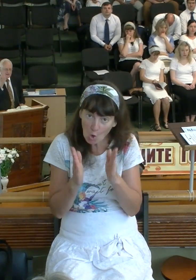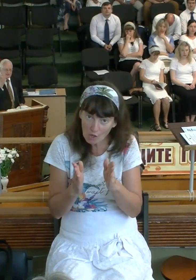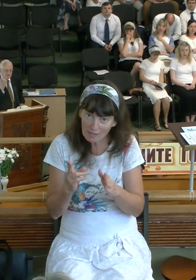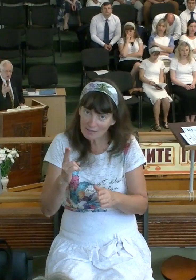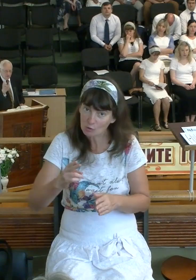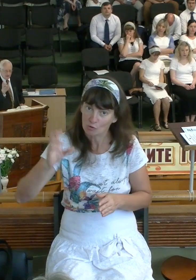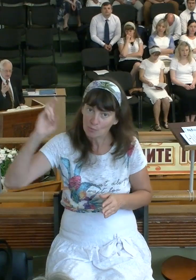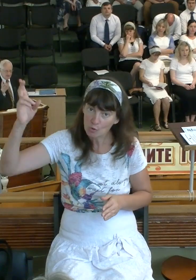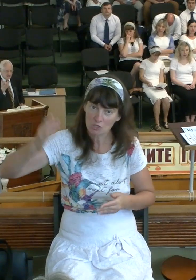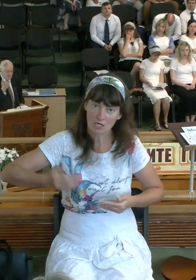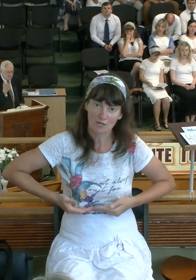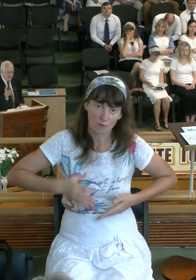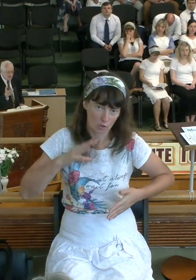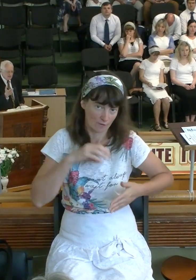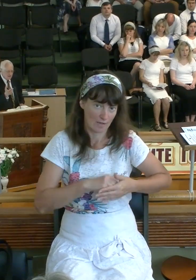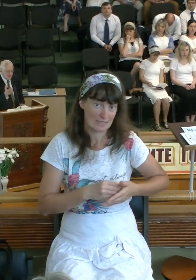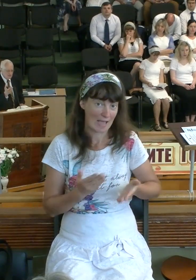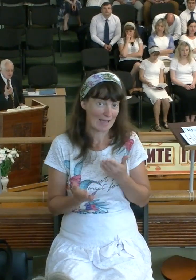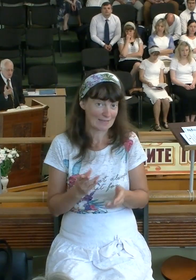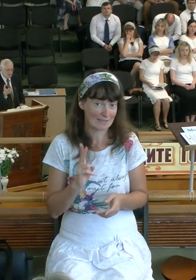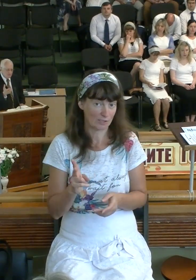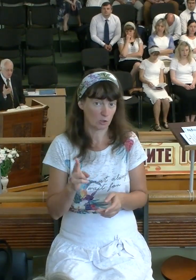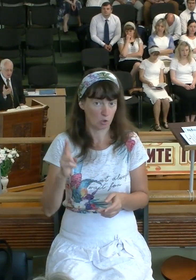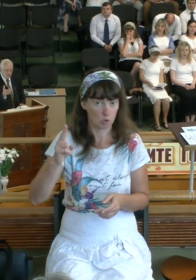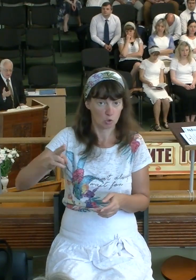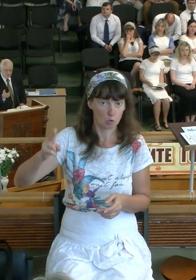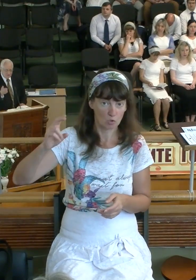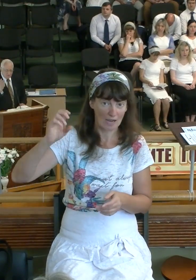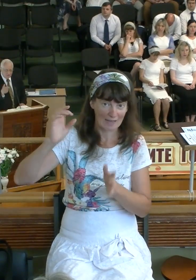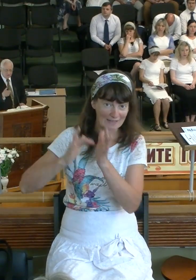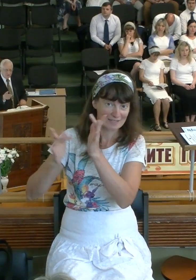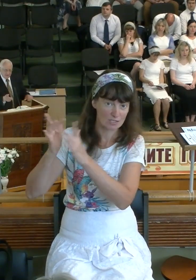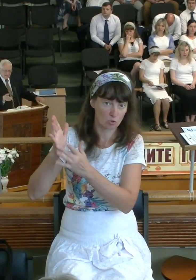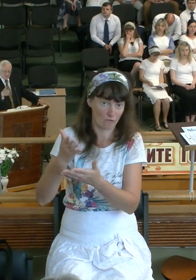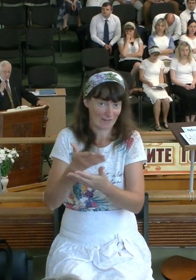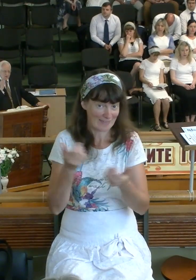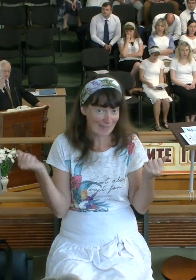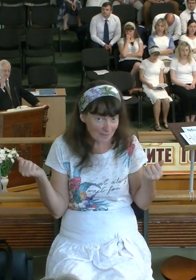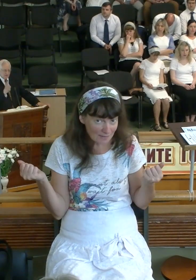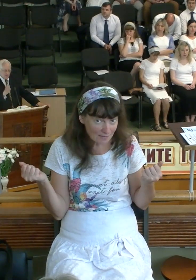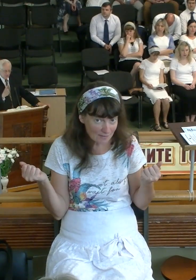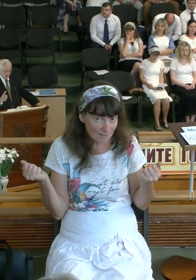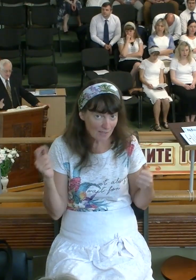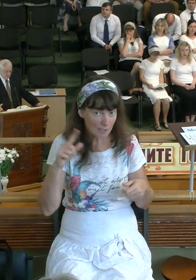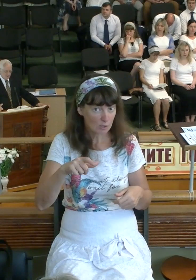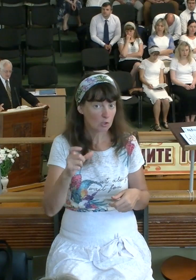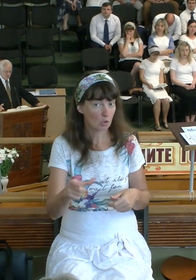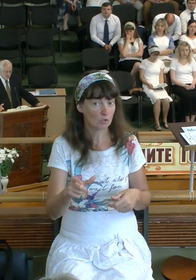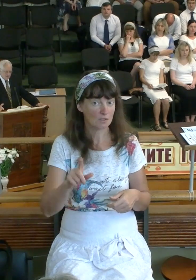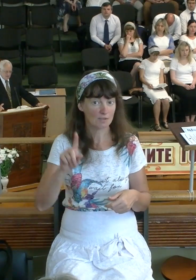Духа Христова не имеет, то ты не Дух Святой – это Дух Христов.